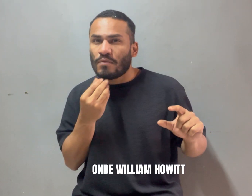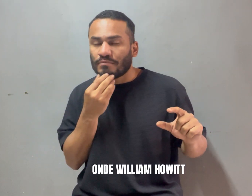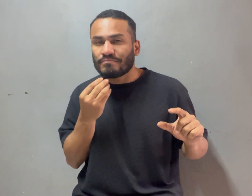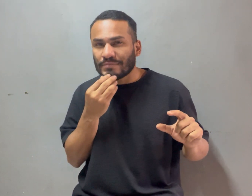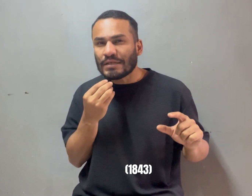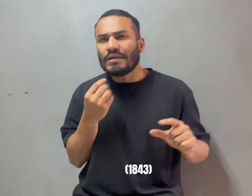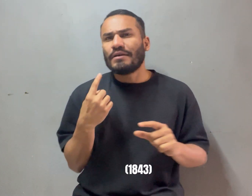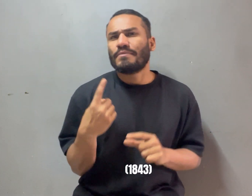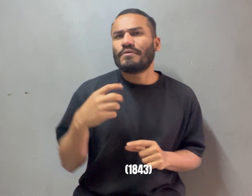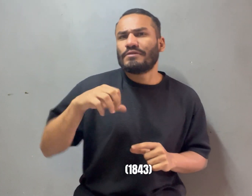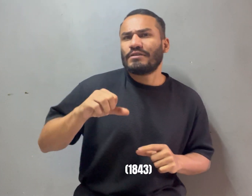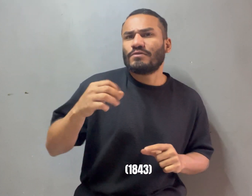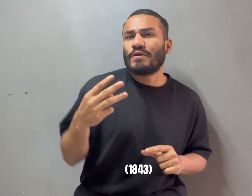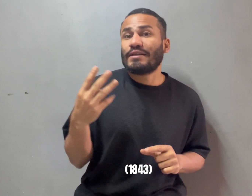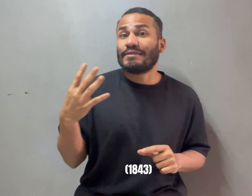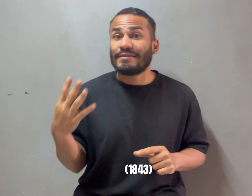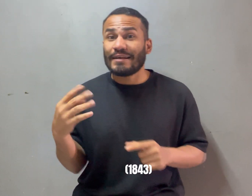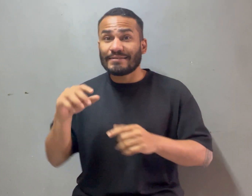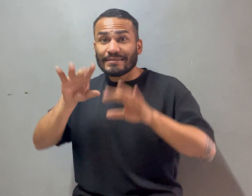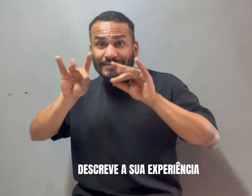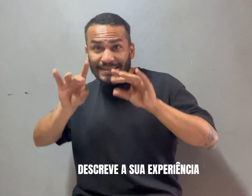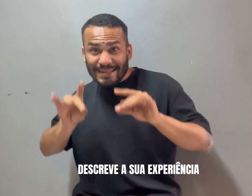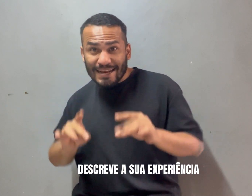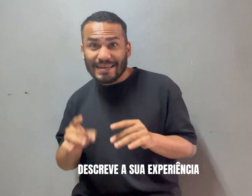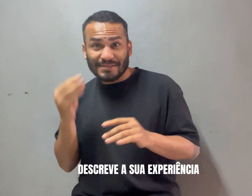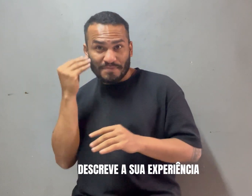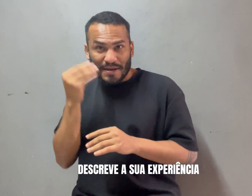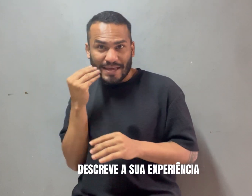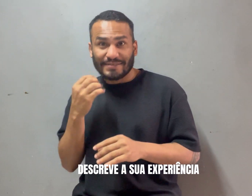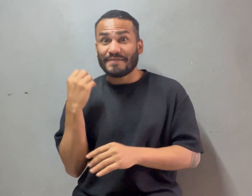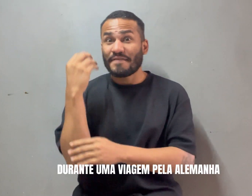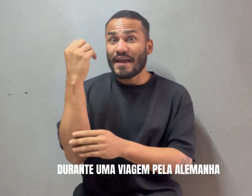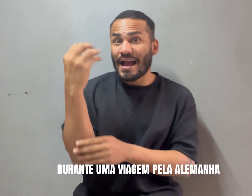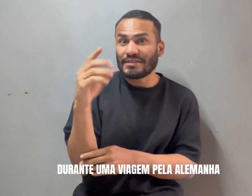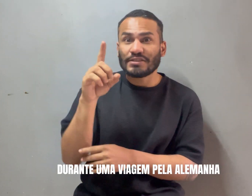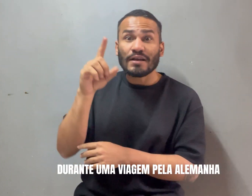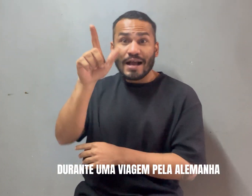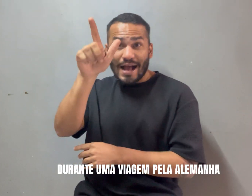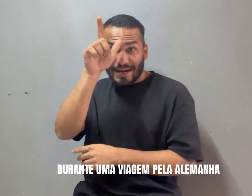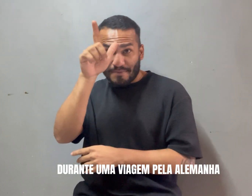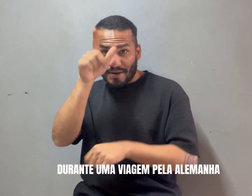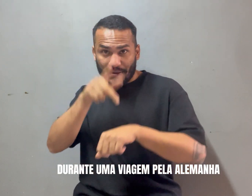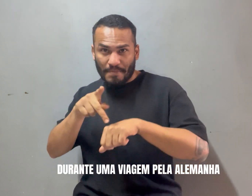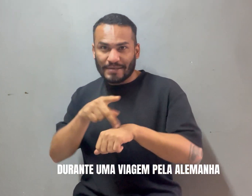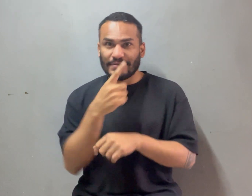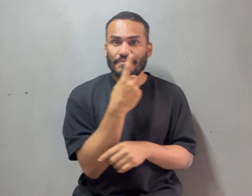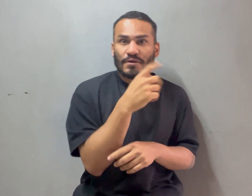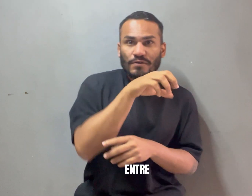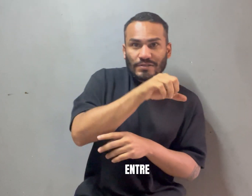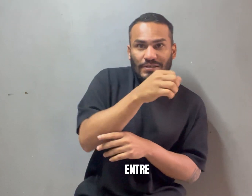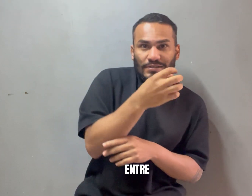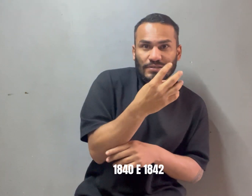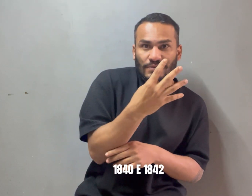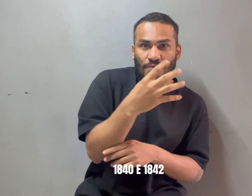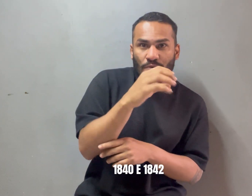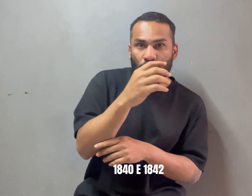Howitt, 1843, descreve a sua experiência durante uma viagem pela Alemanha entre